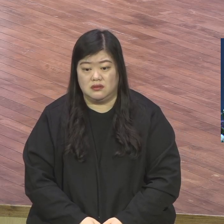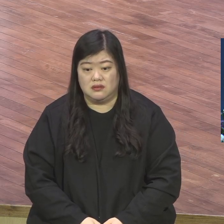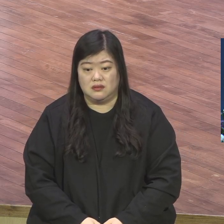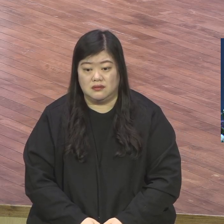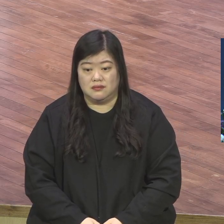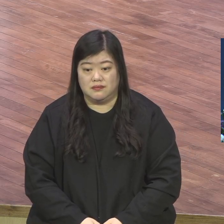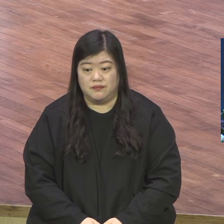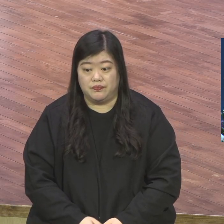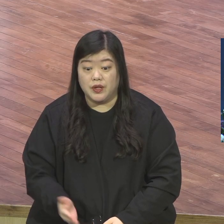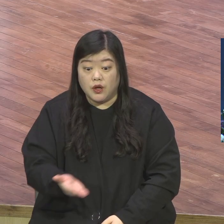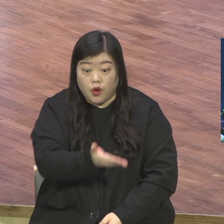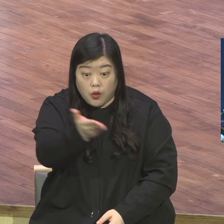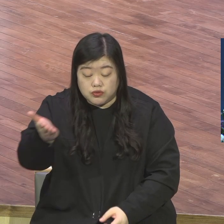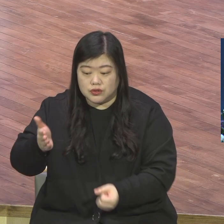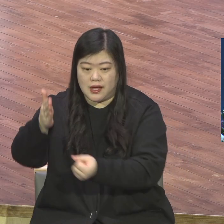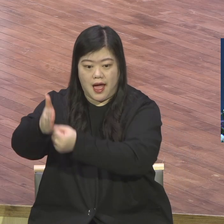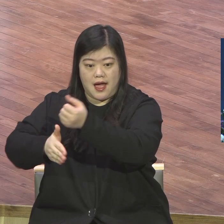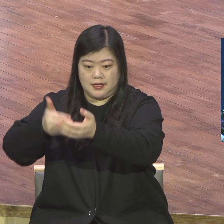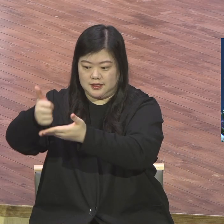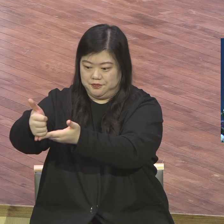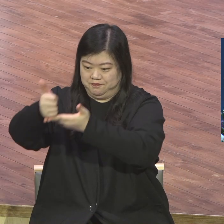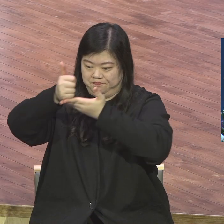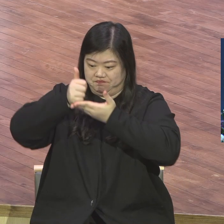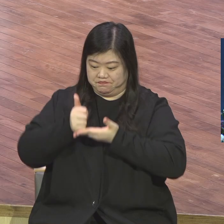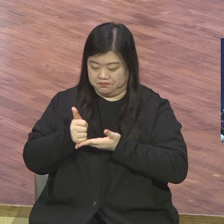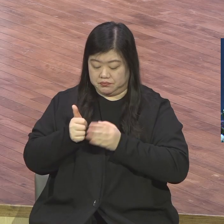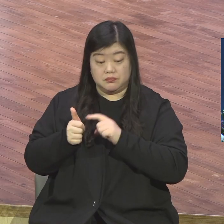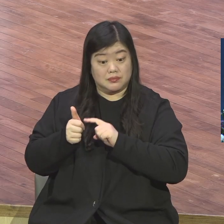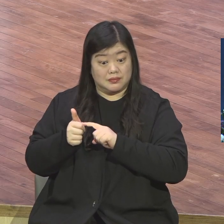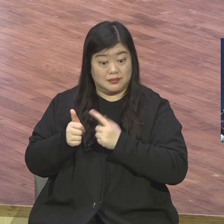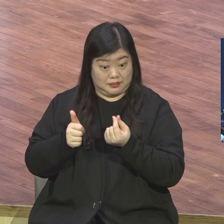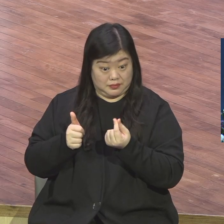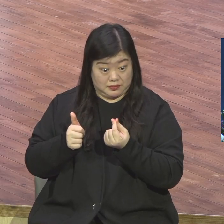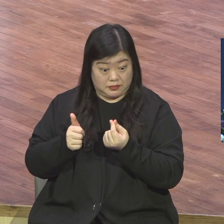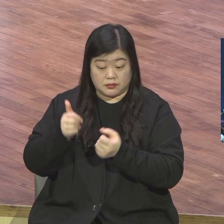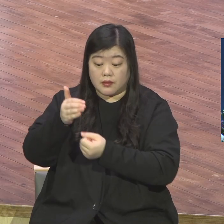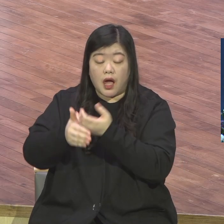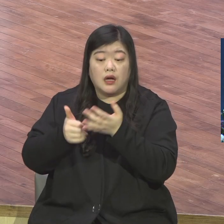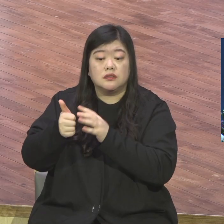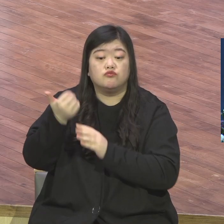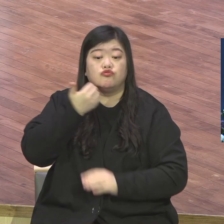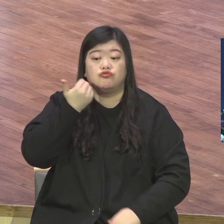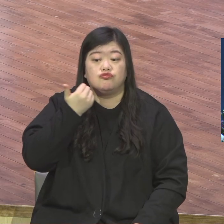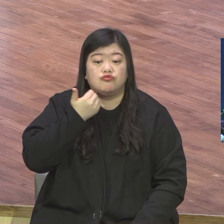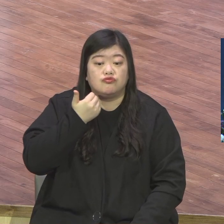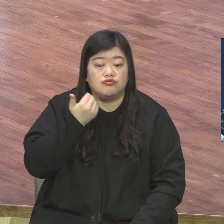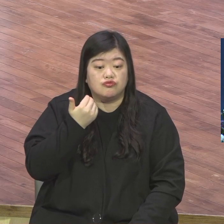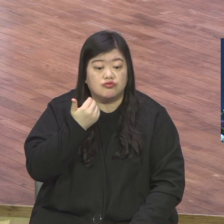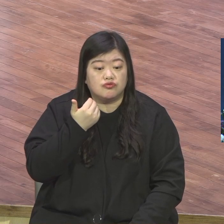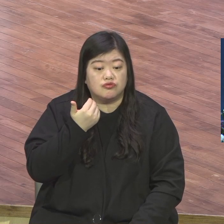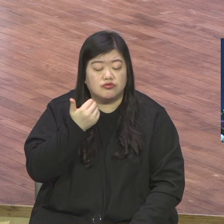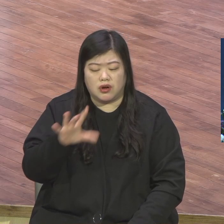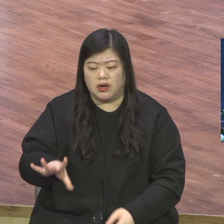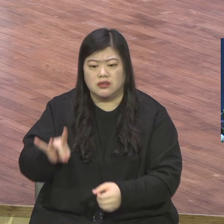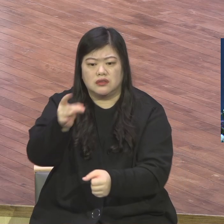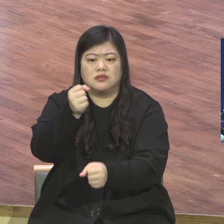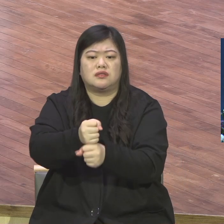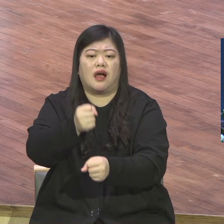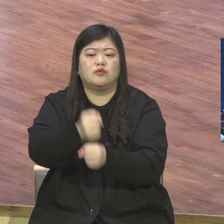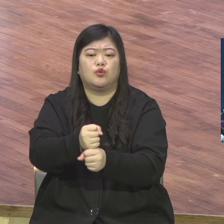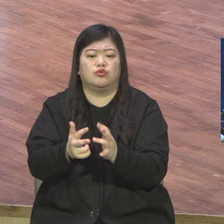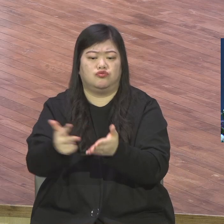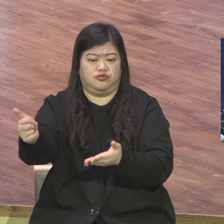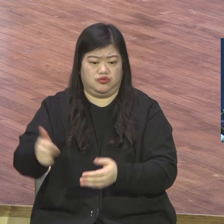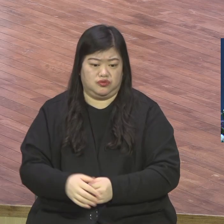신은 창조주란 말이에요. 그 하나님께서 책임지시겠다는데, 책임지시겠다는데,